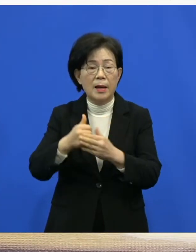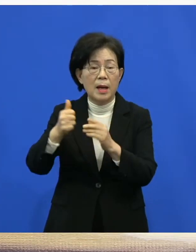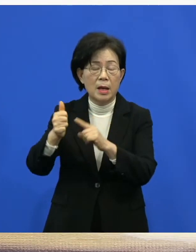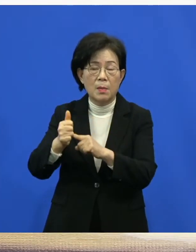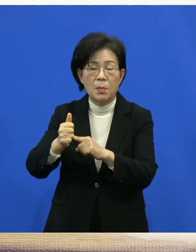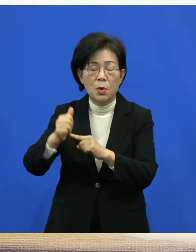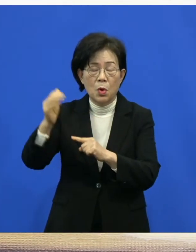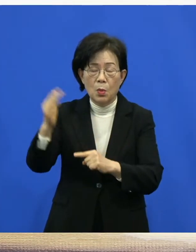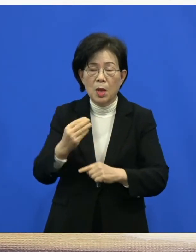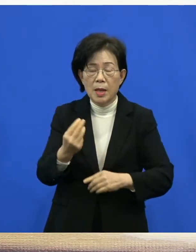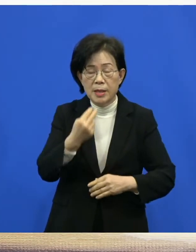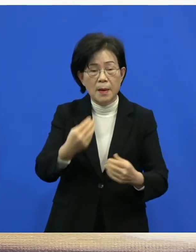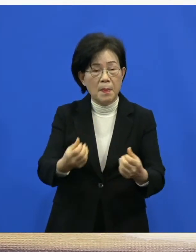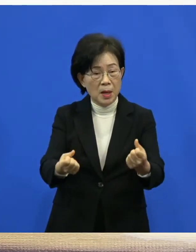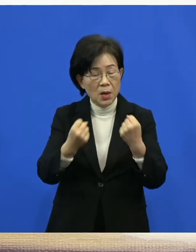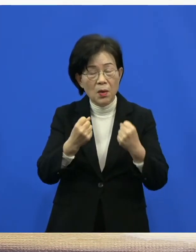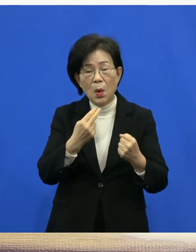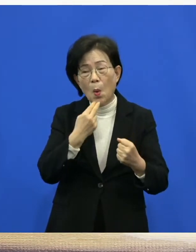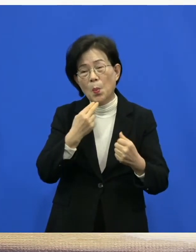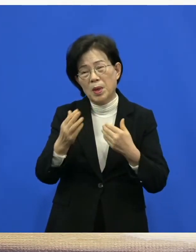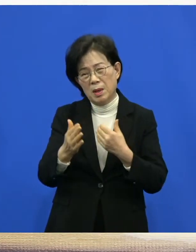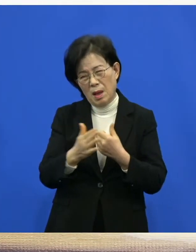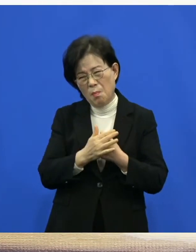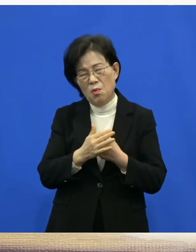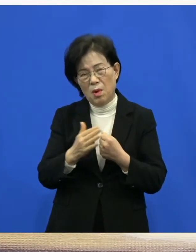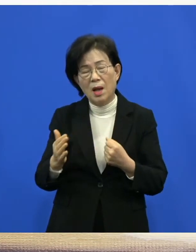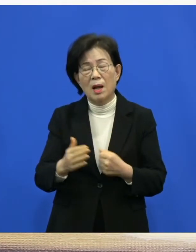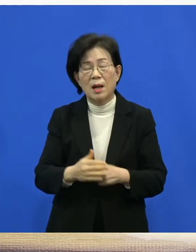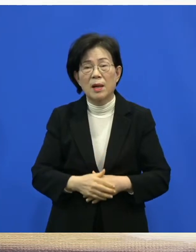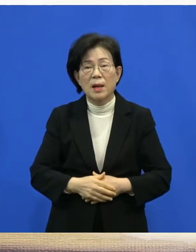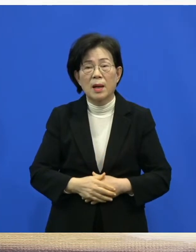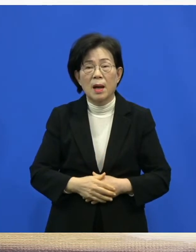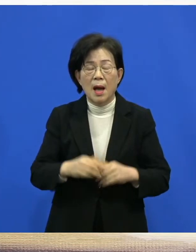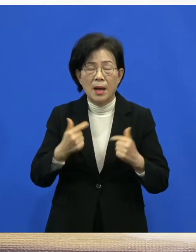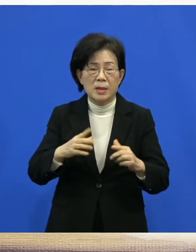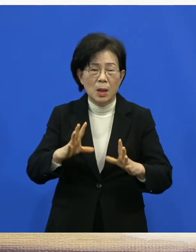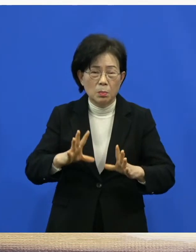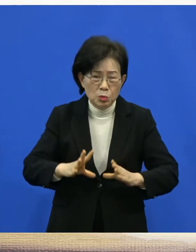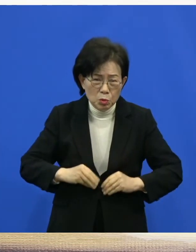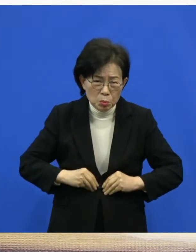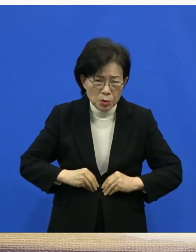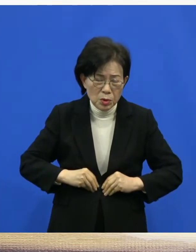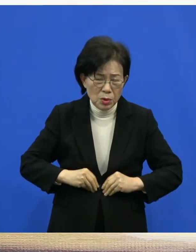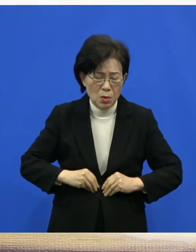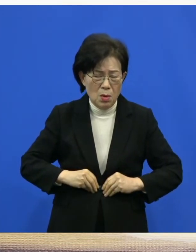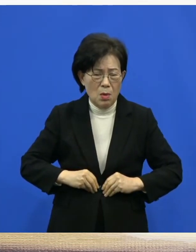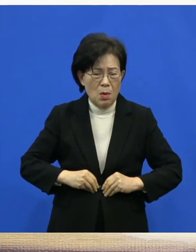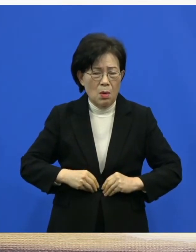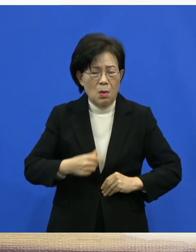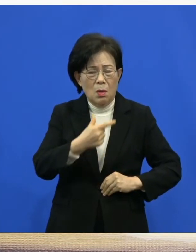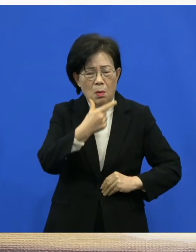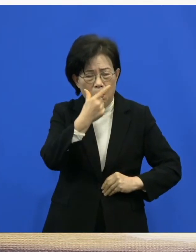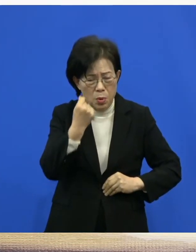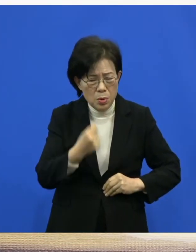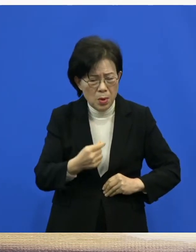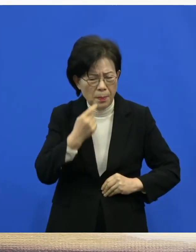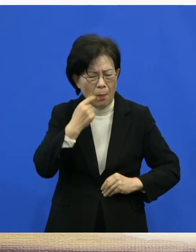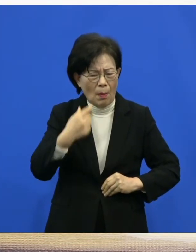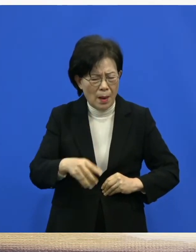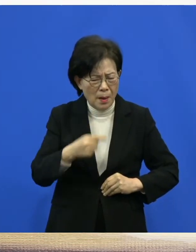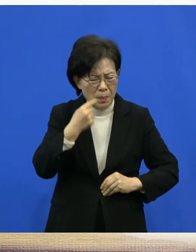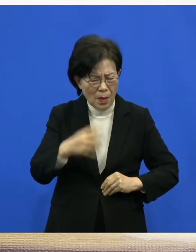하나님으로부터의 생명력을 부여받지 못하기 때문에. 늘 굶주린 상태, 늘 껄떡거리는 상태, 늘 남의